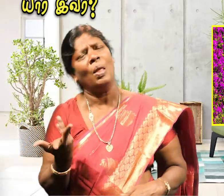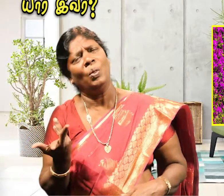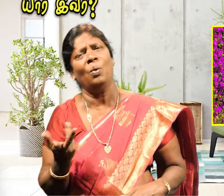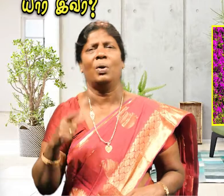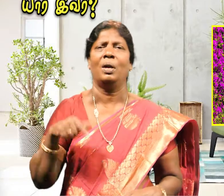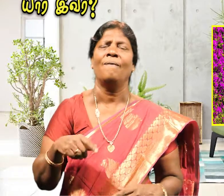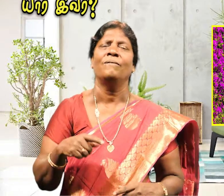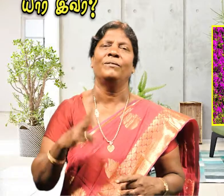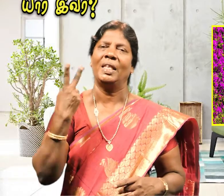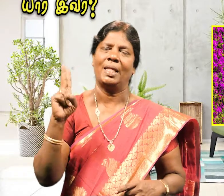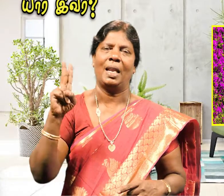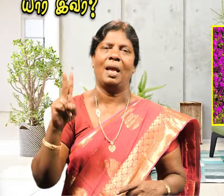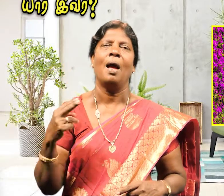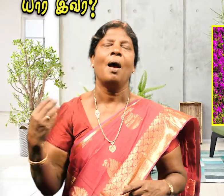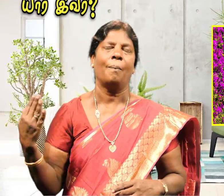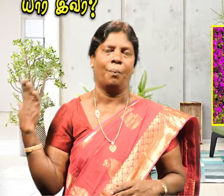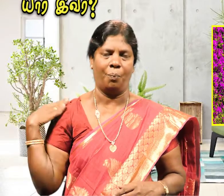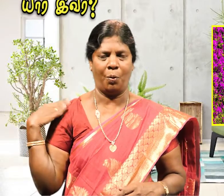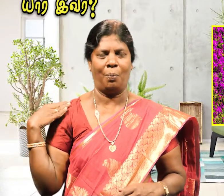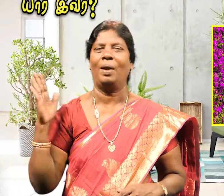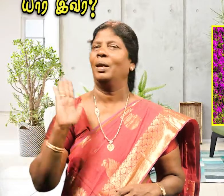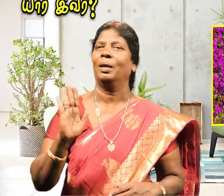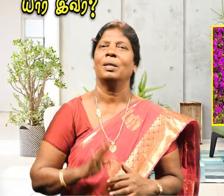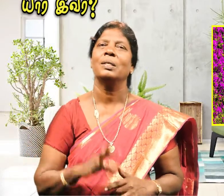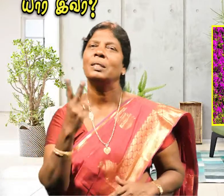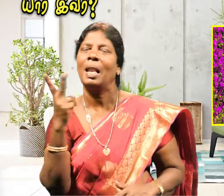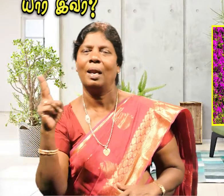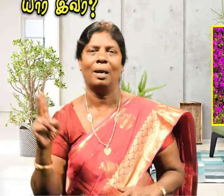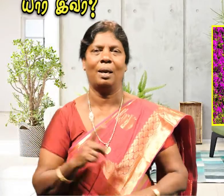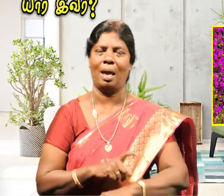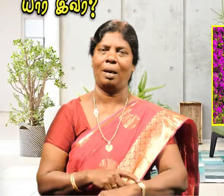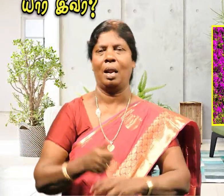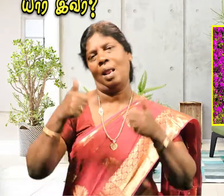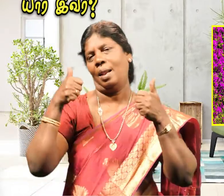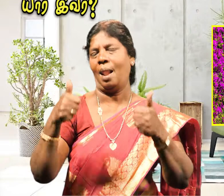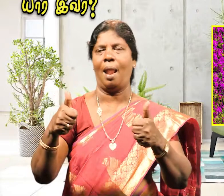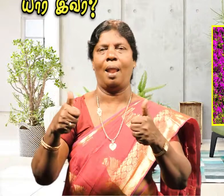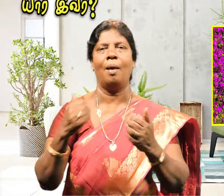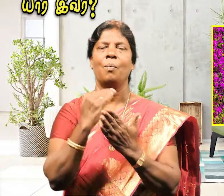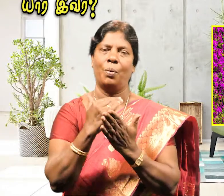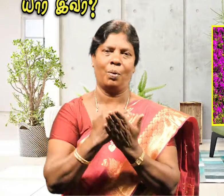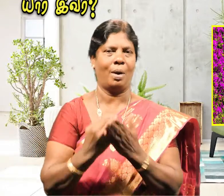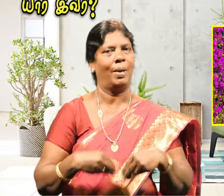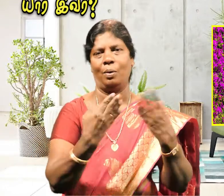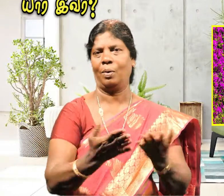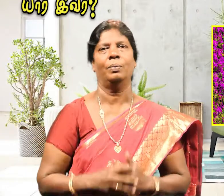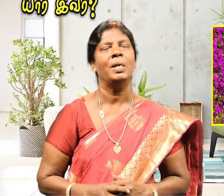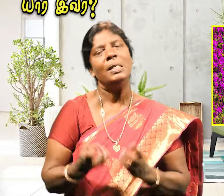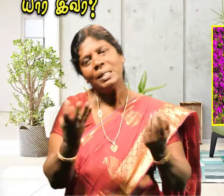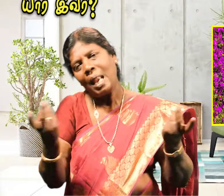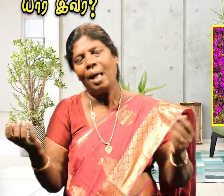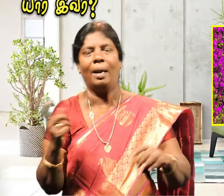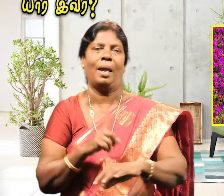வாழ்க்கையை ஏதோ ஒரு விதத்தில் அது பாதிக்கிறது. சில நேரங்களில் அது நல்ல பாதிப்புகளை